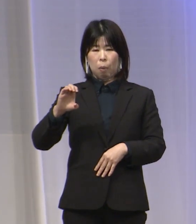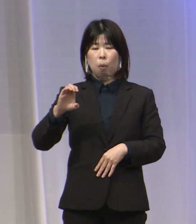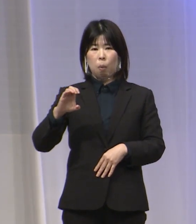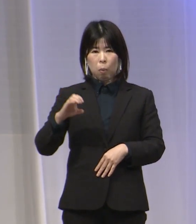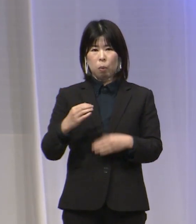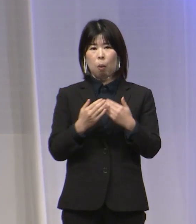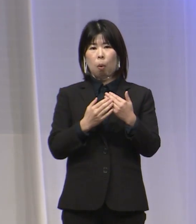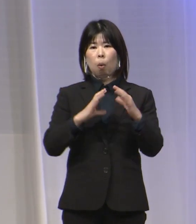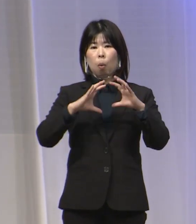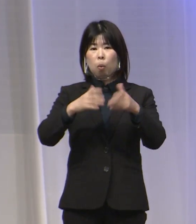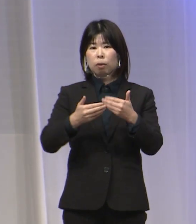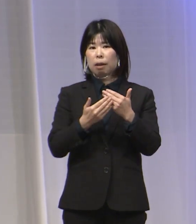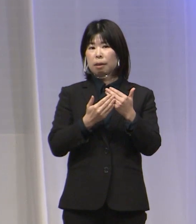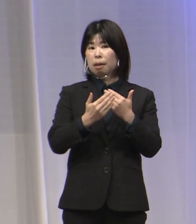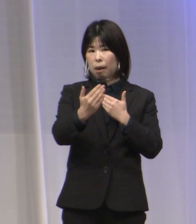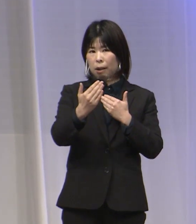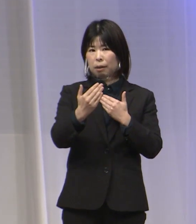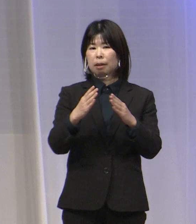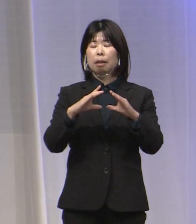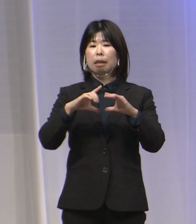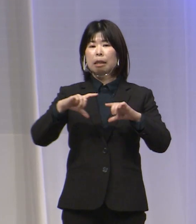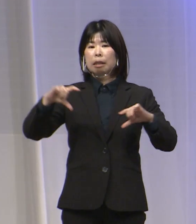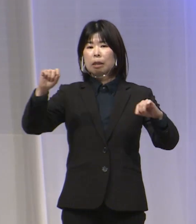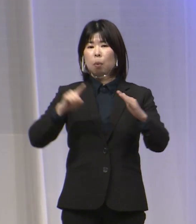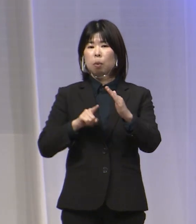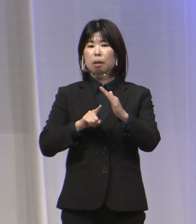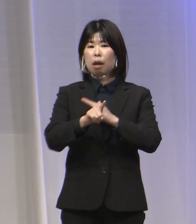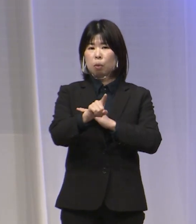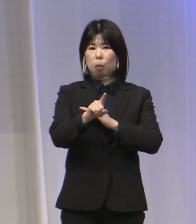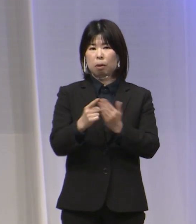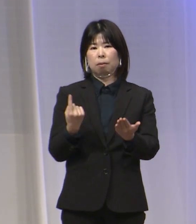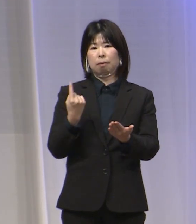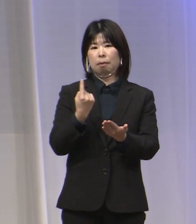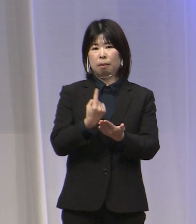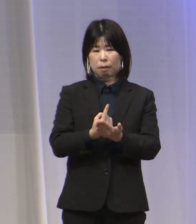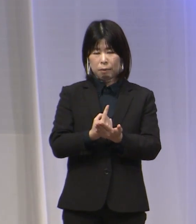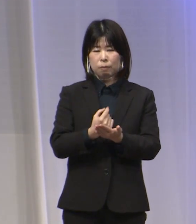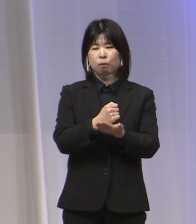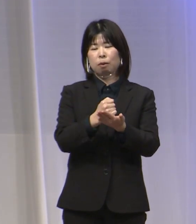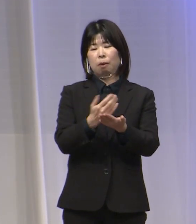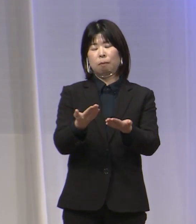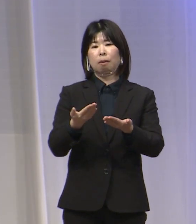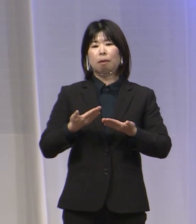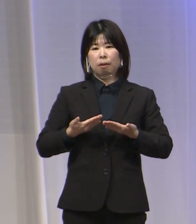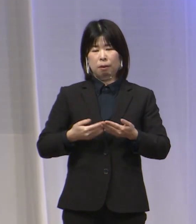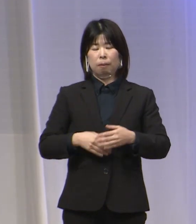日本代表として出場する県機会をいただきました